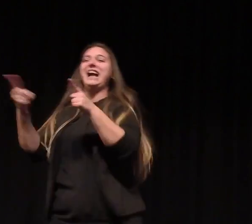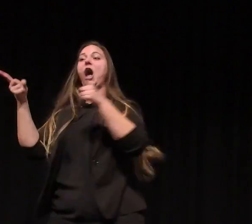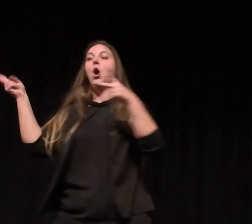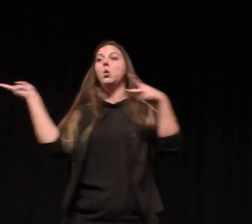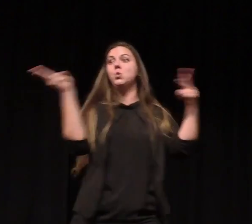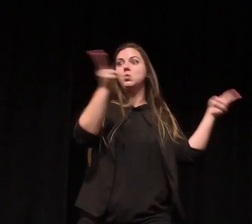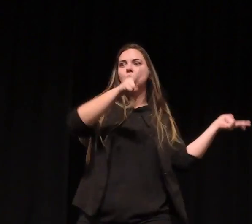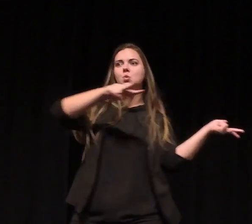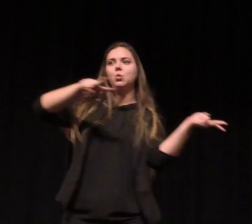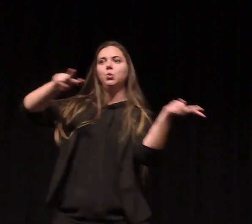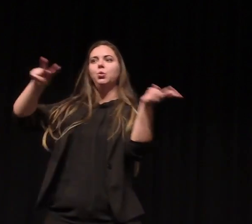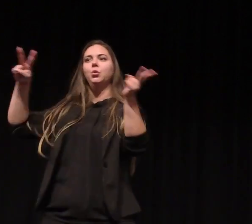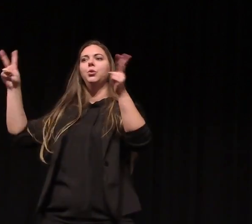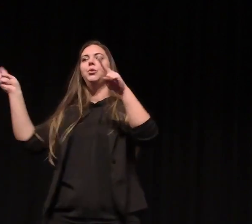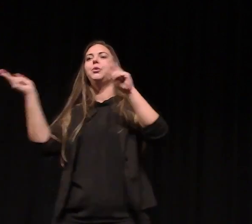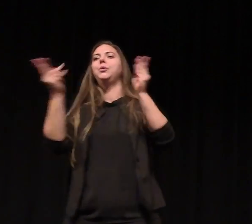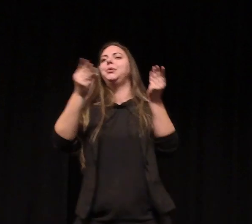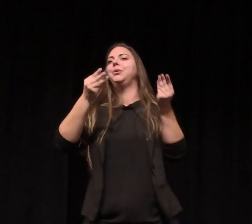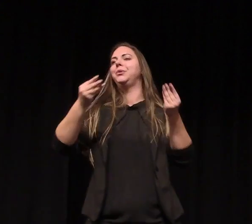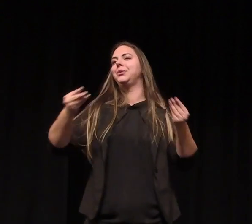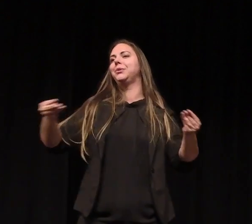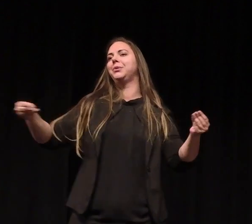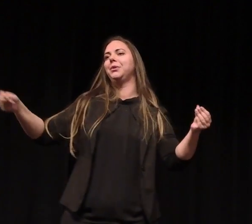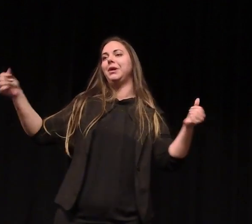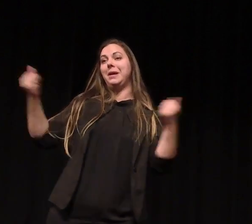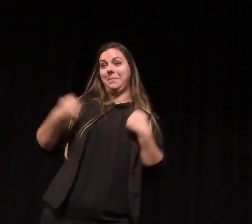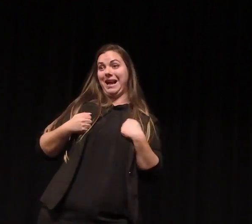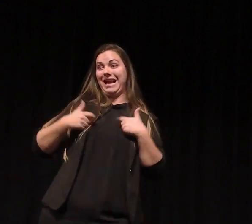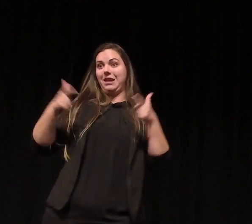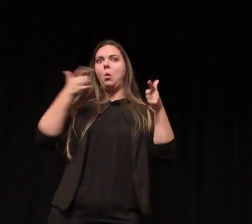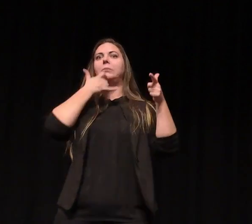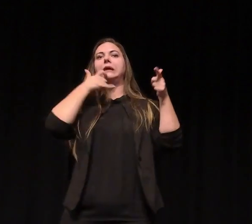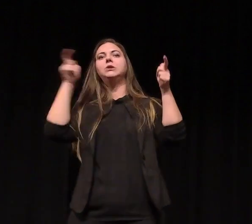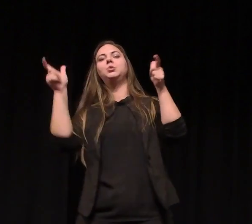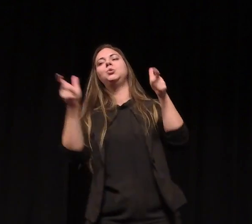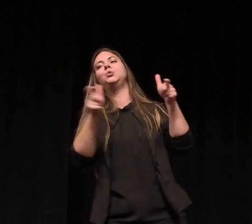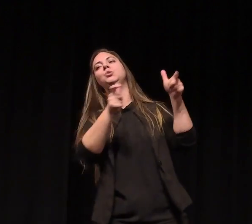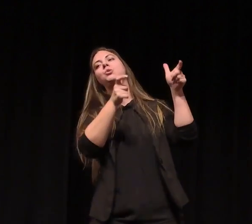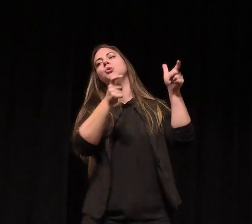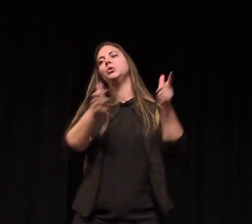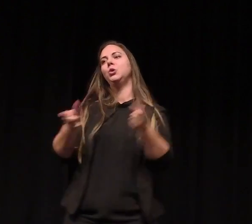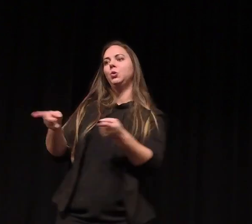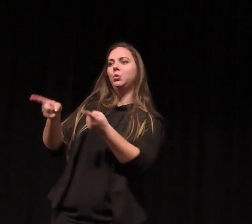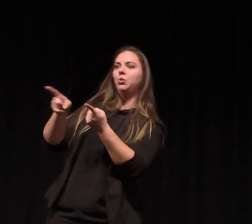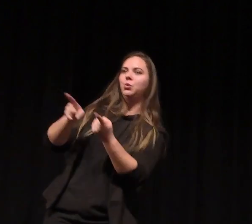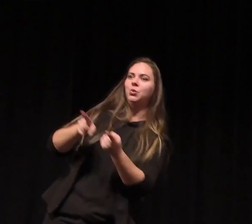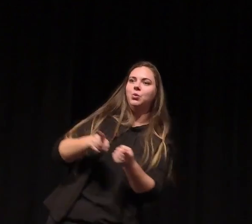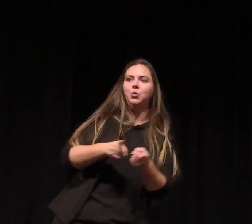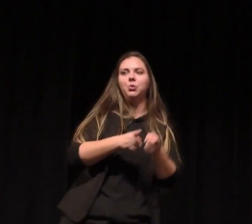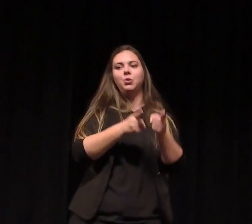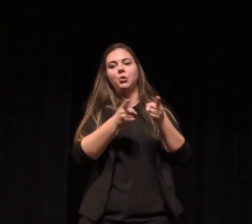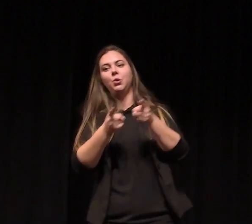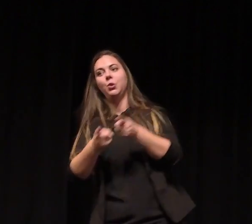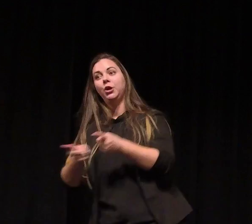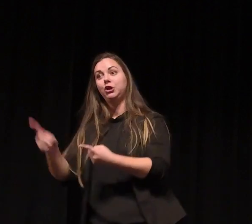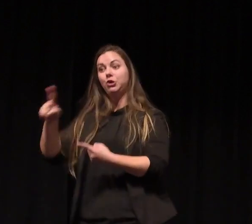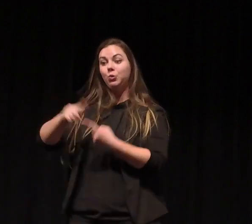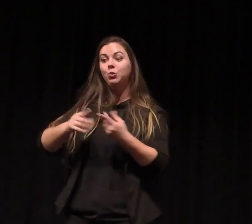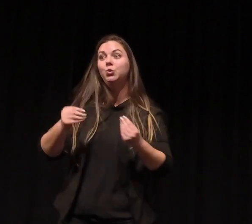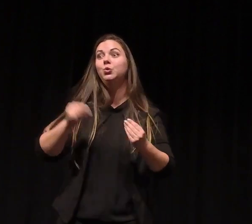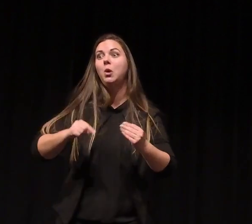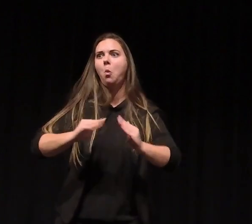s'arrête. Et puis la baignoire vient se poser sur le toit de la plus haute hôtel du